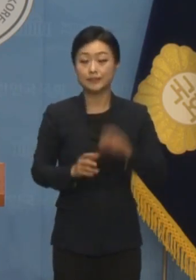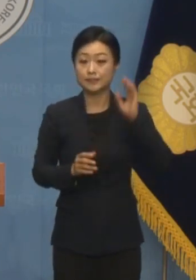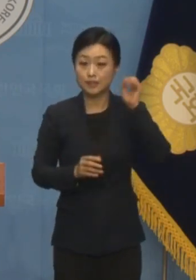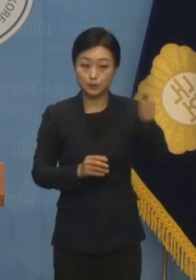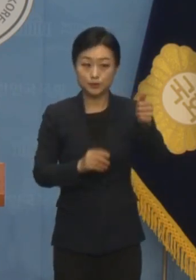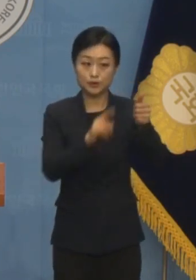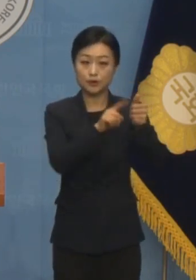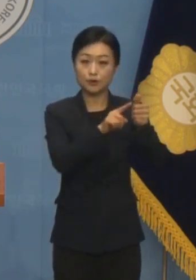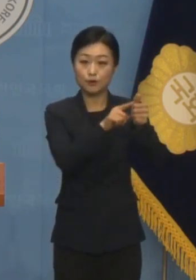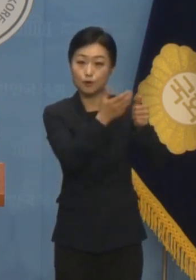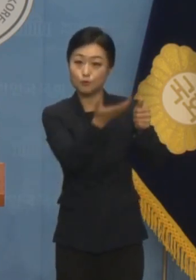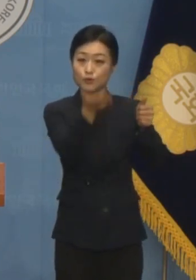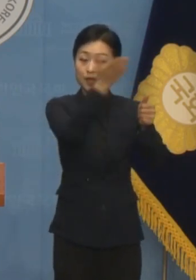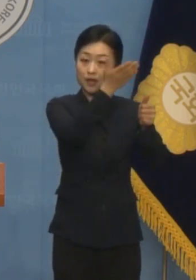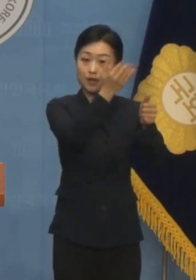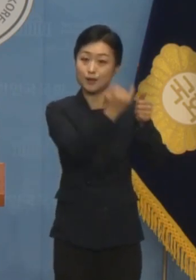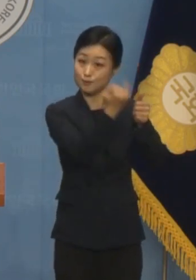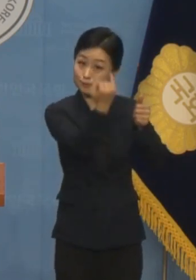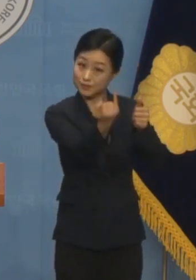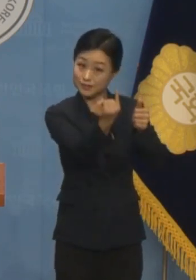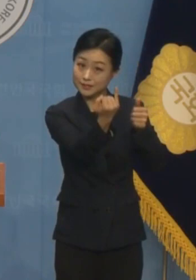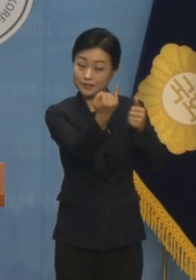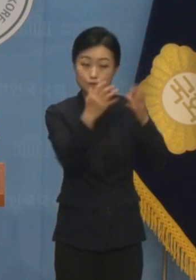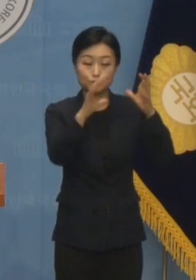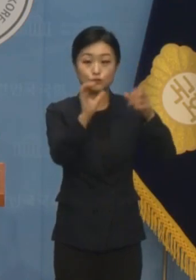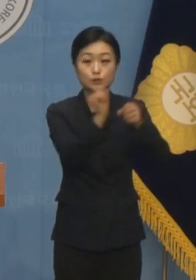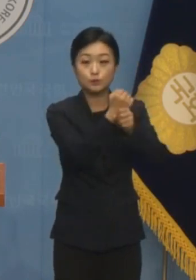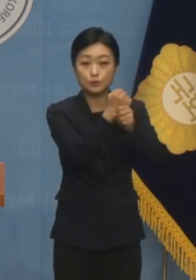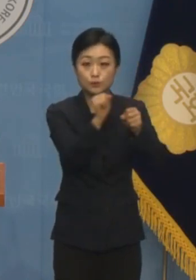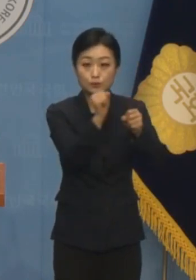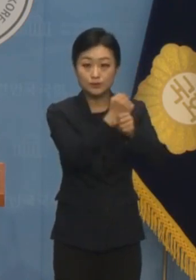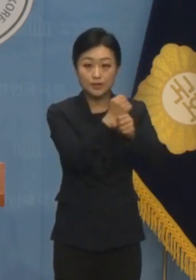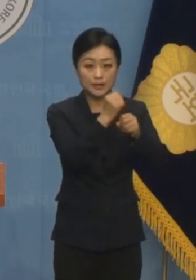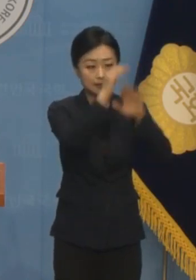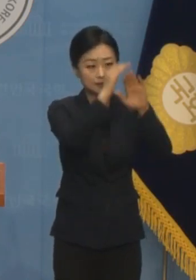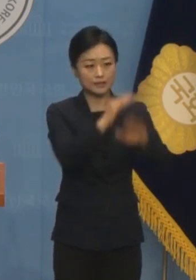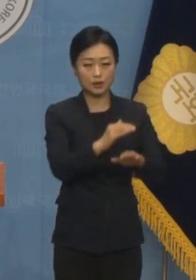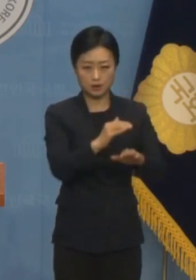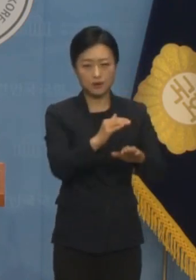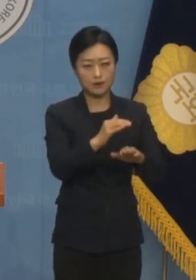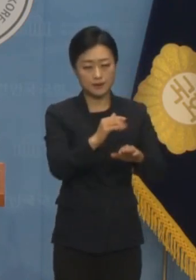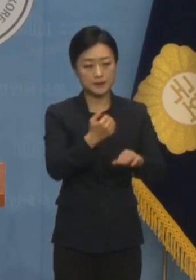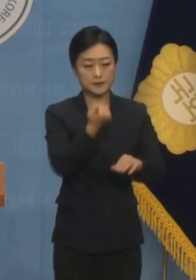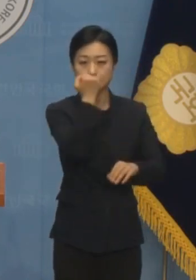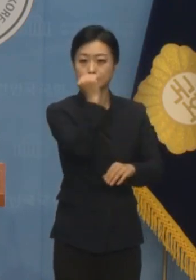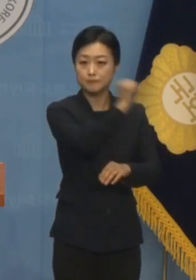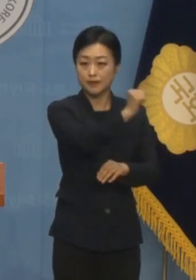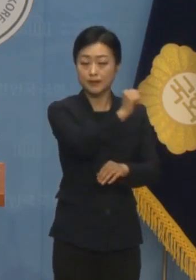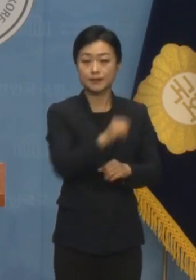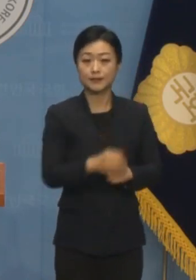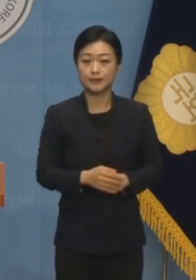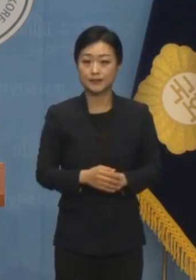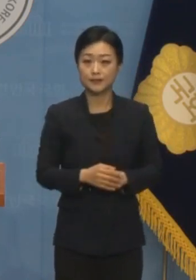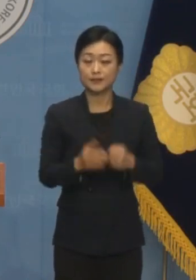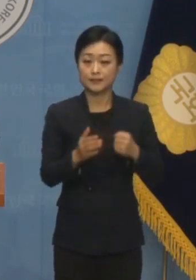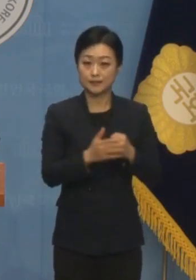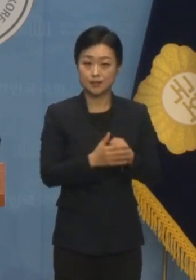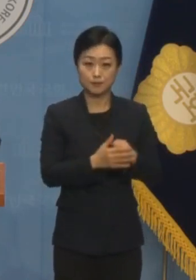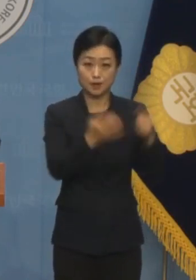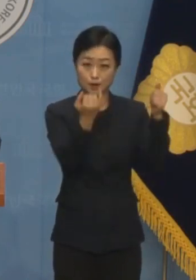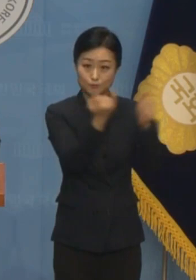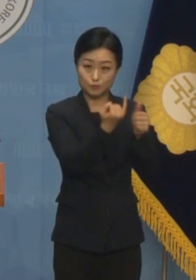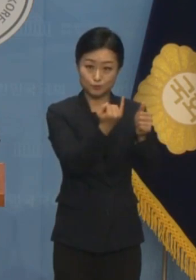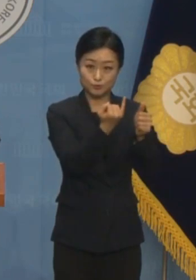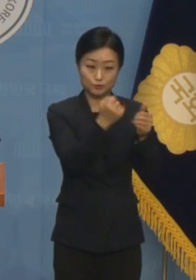넘어 대통령 부인까지 국정농단 의혹에 이름을 올리니 한 사람의 이름이라도 줄이려는 시도로